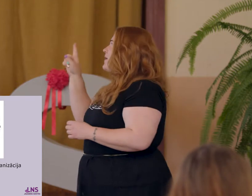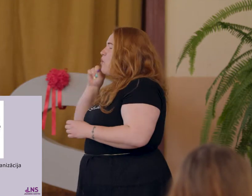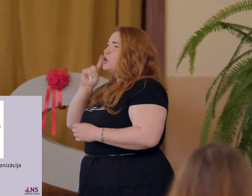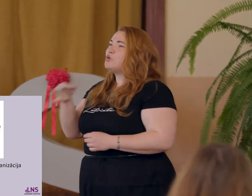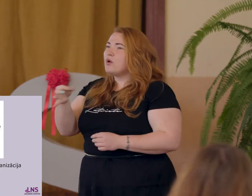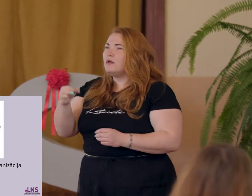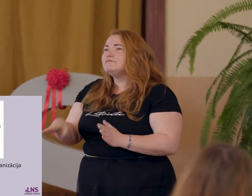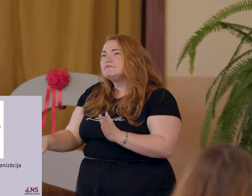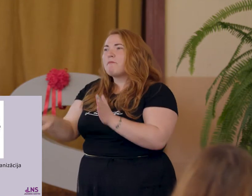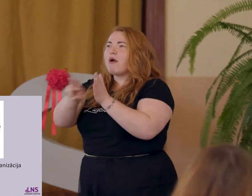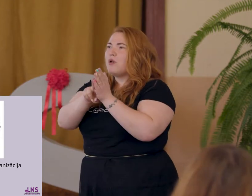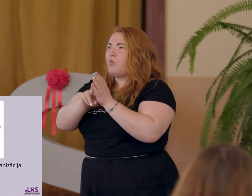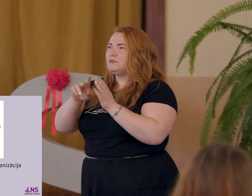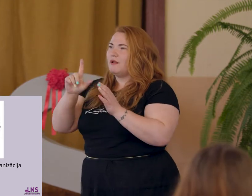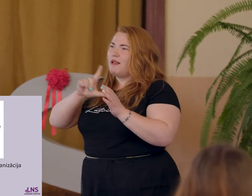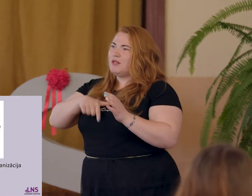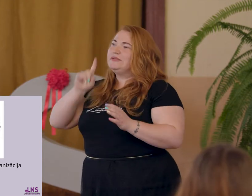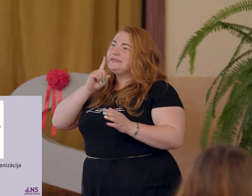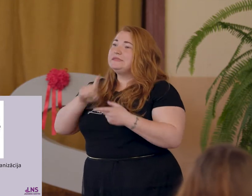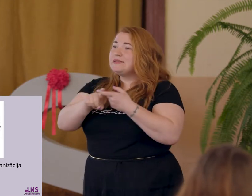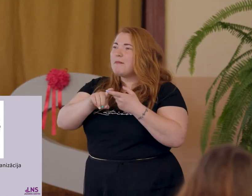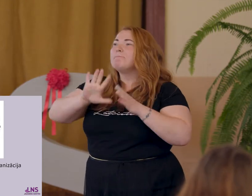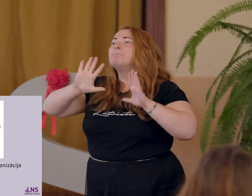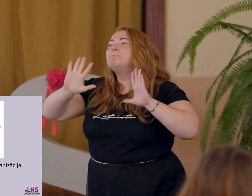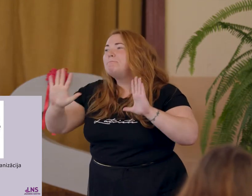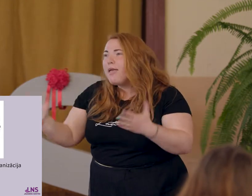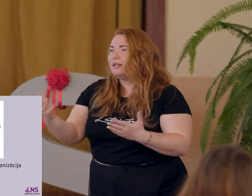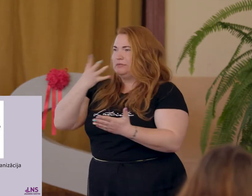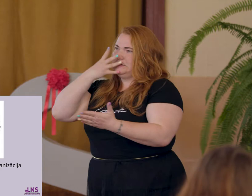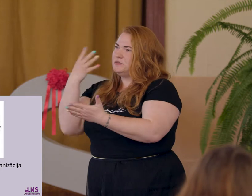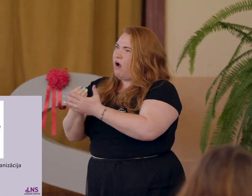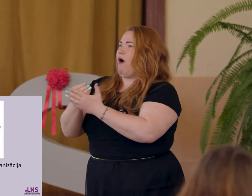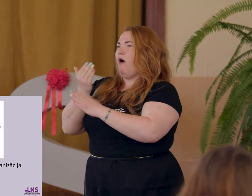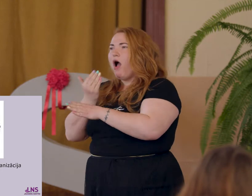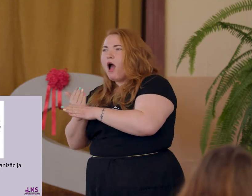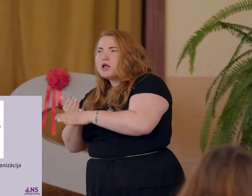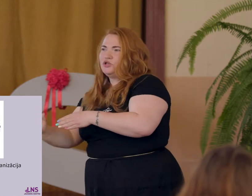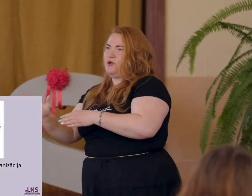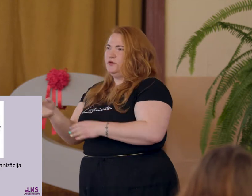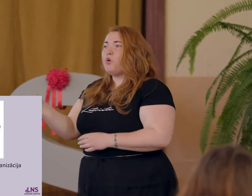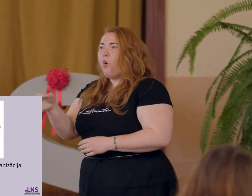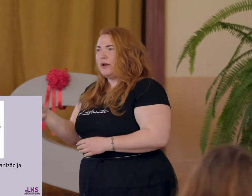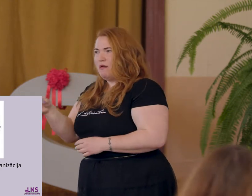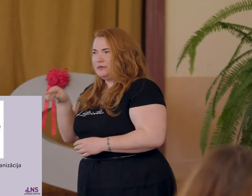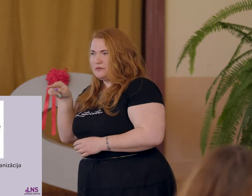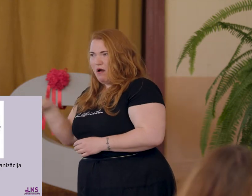nebija tā, ka jauniešu organizācija bija pakļauta Latvijas nedzirdīgo savienībai. Viņa bija